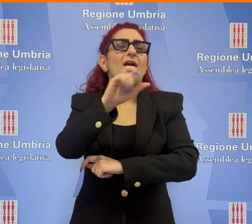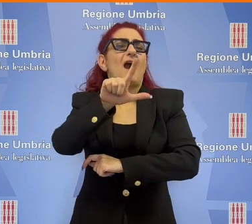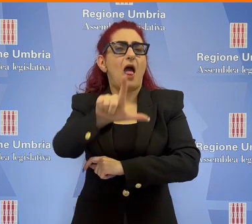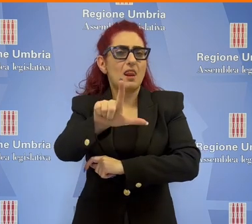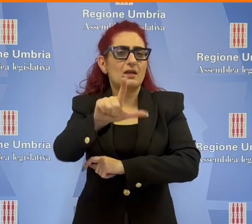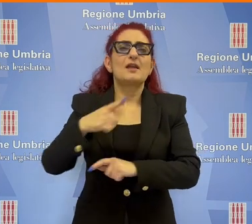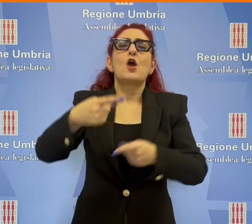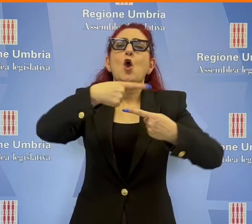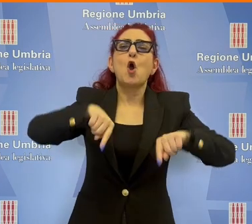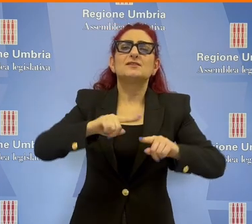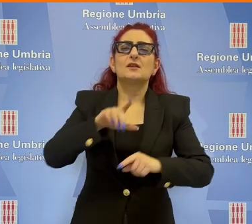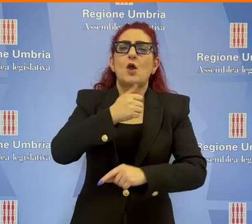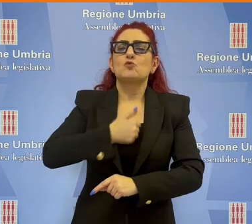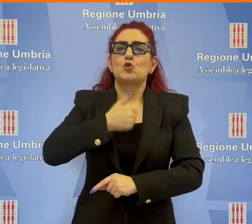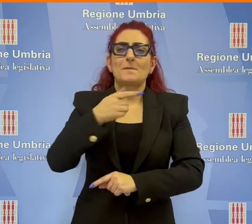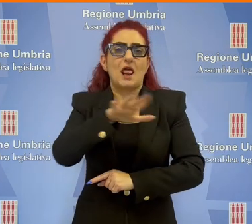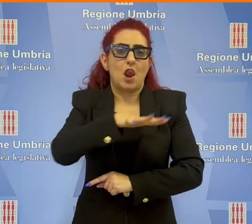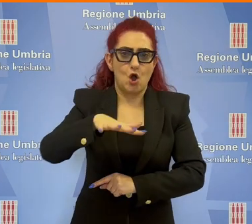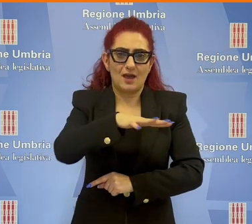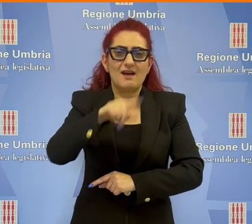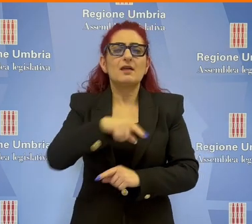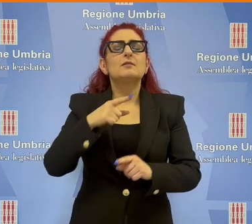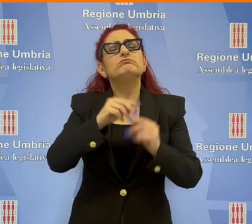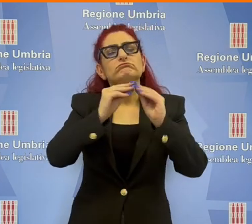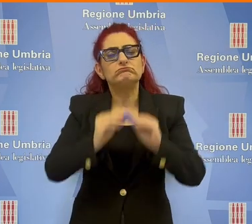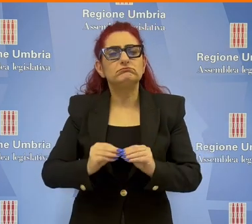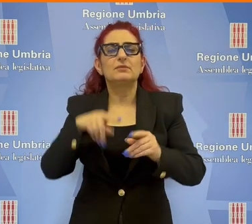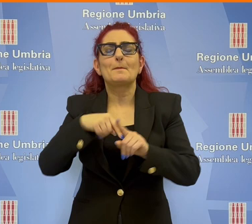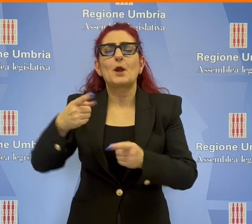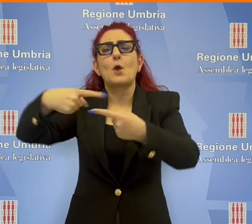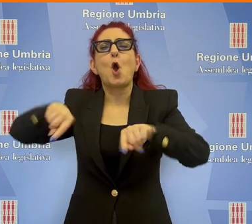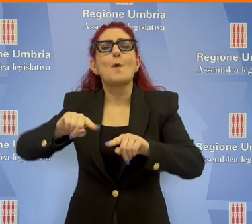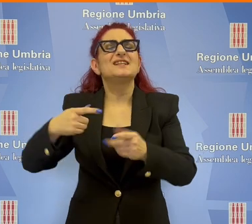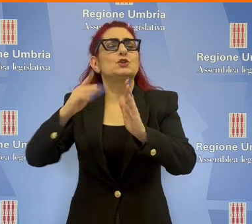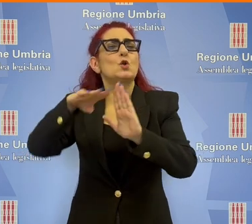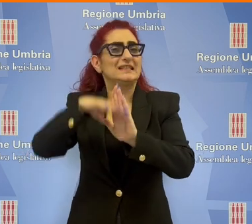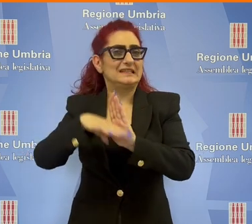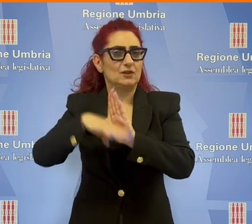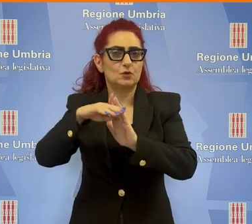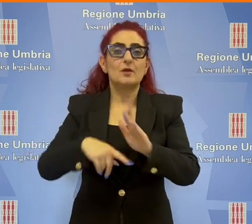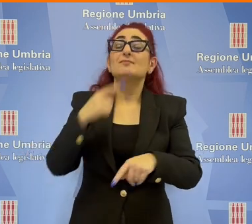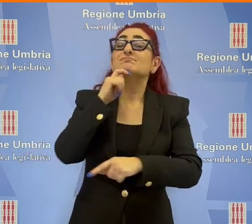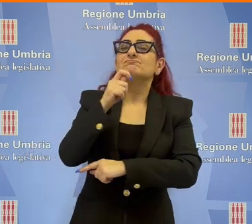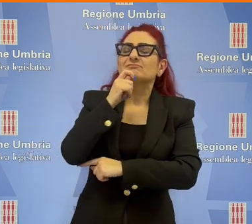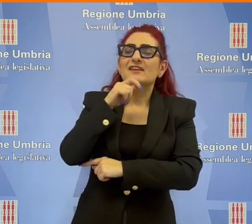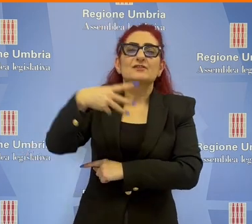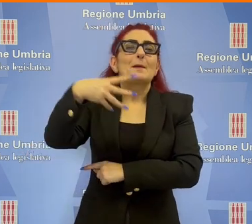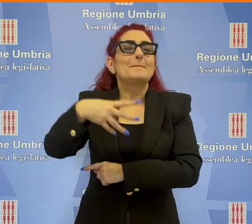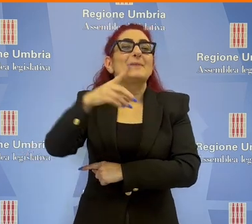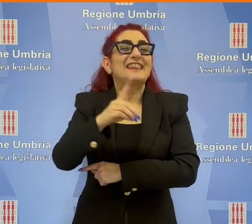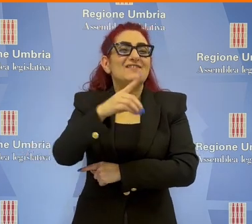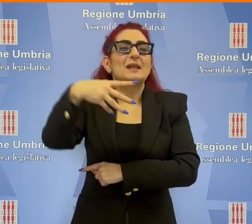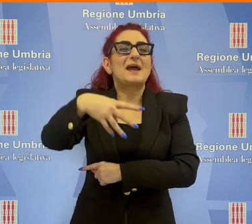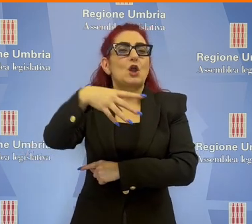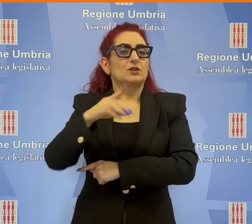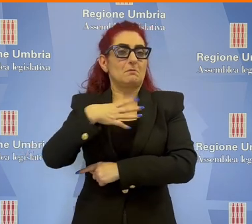CAL, il Consiglio delle Autonomie Locali, elaborate dalla Commissione Statuto. Ce ne riferisce in questo servizio David Mariotti Bianchi.